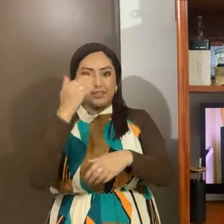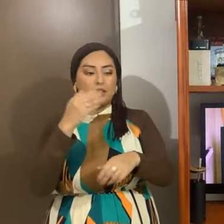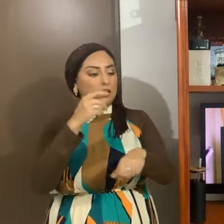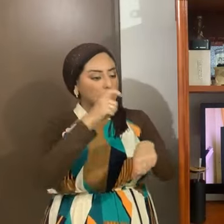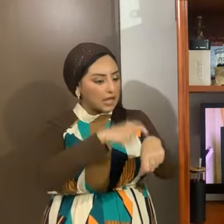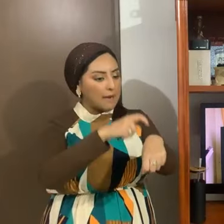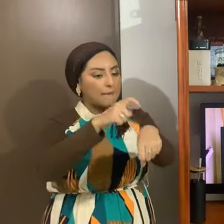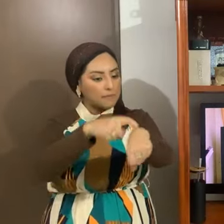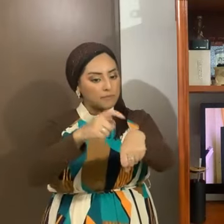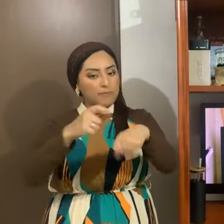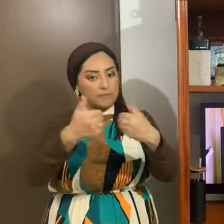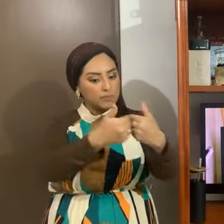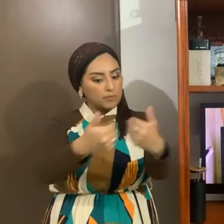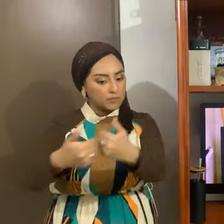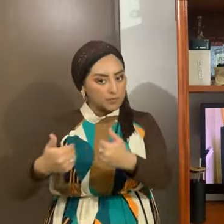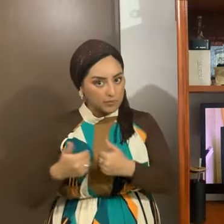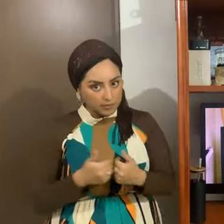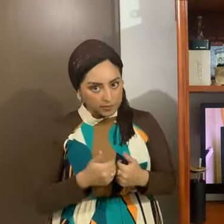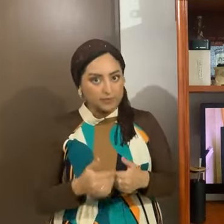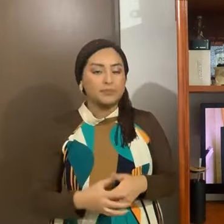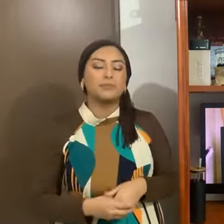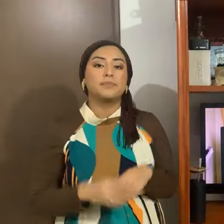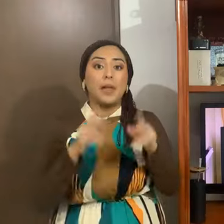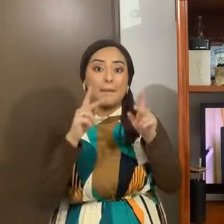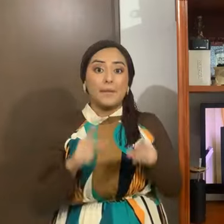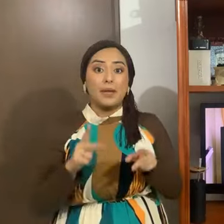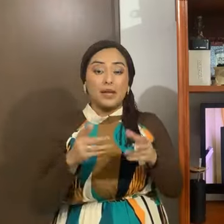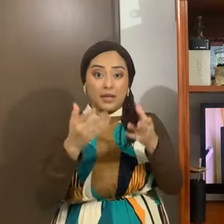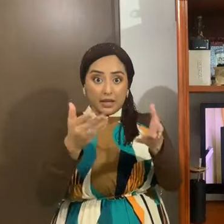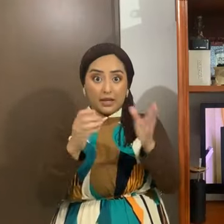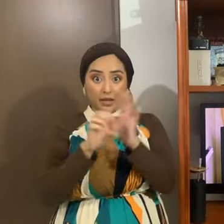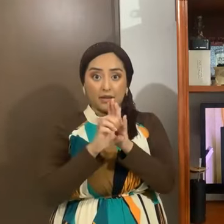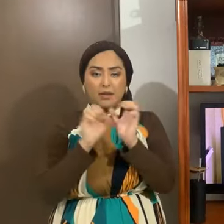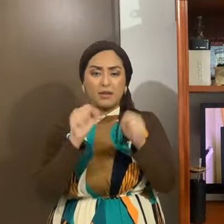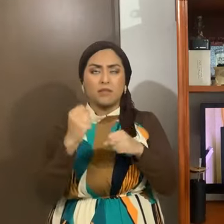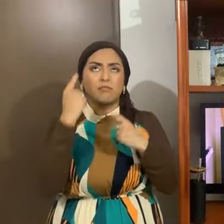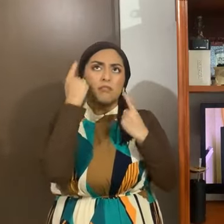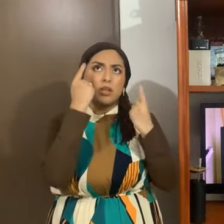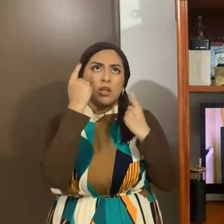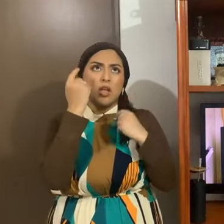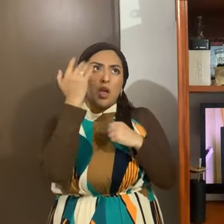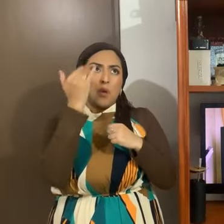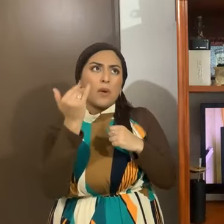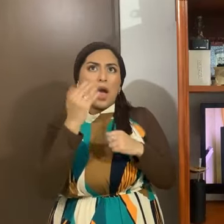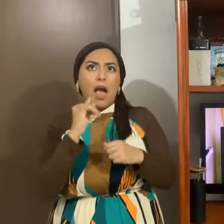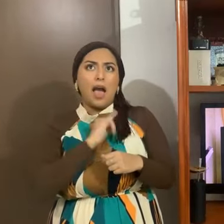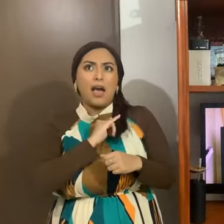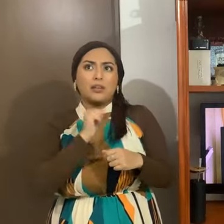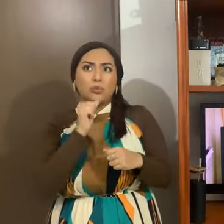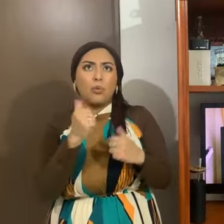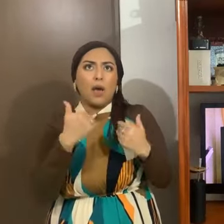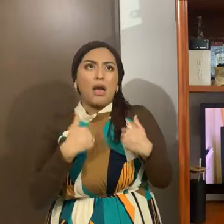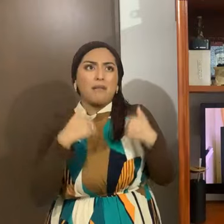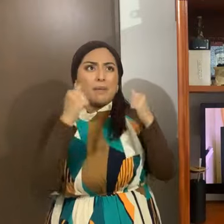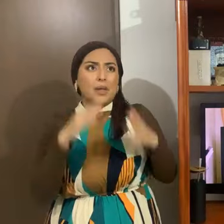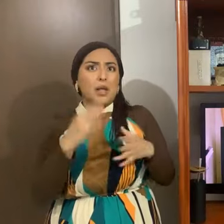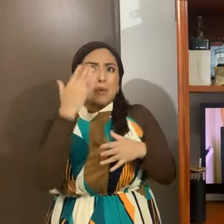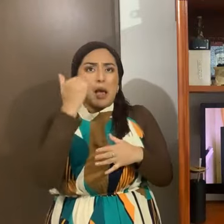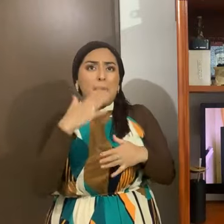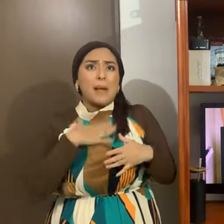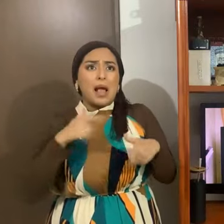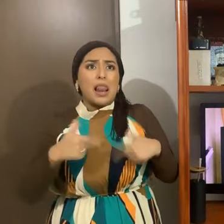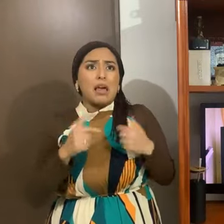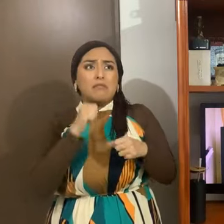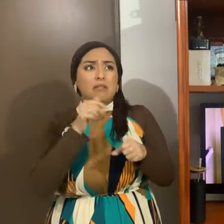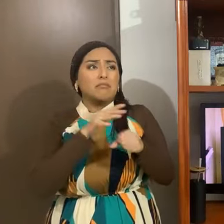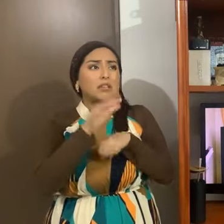tiempo. Esta persona de este ejemplo que les estoy poniendo podría preguntarse, ¿por qué no tengo bendición? ¿Por qué en mi vida no me da